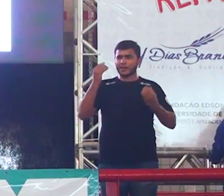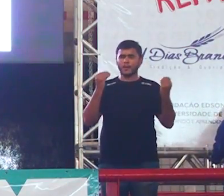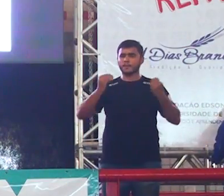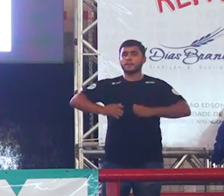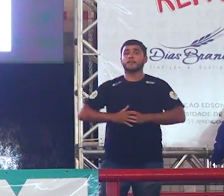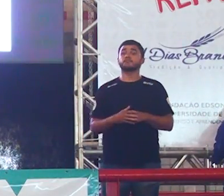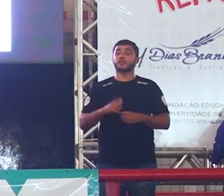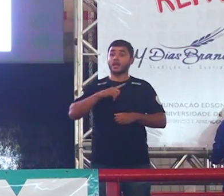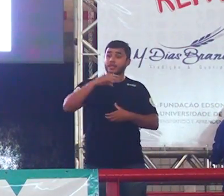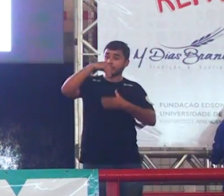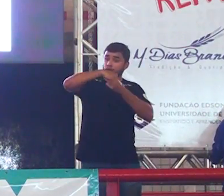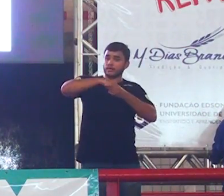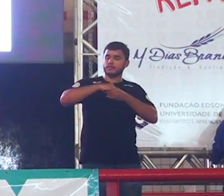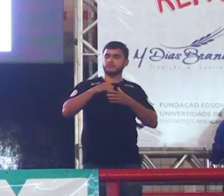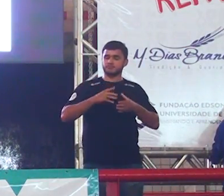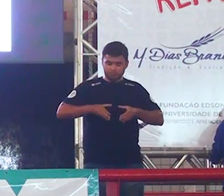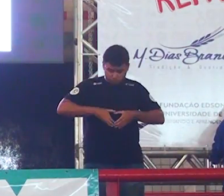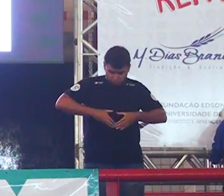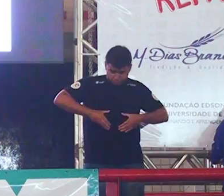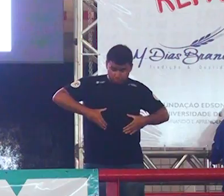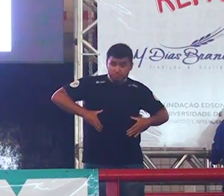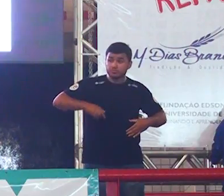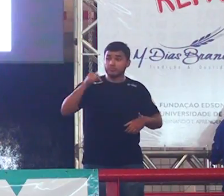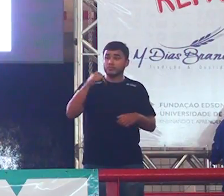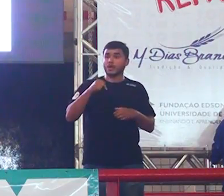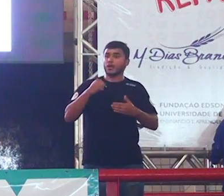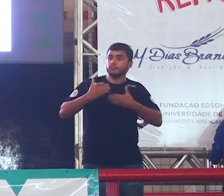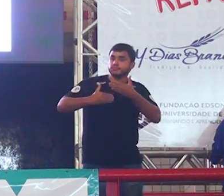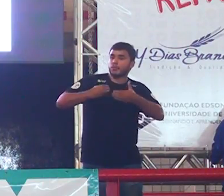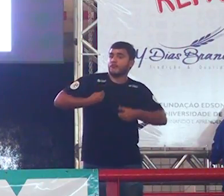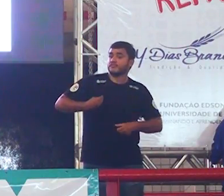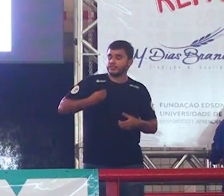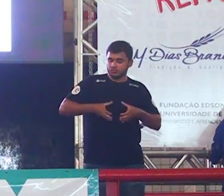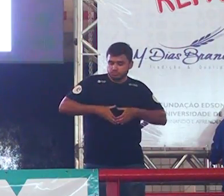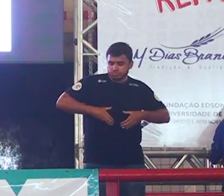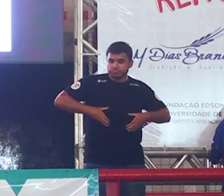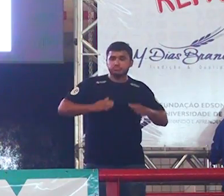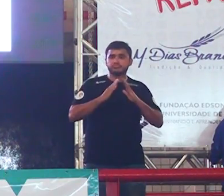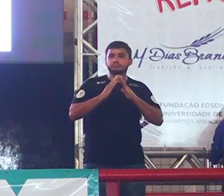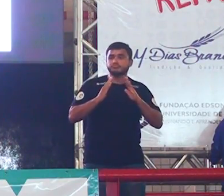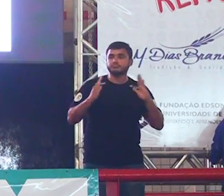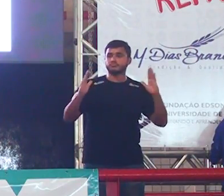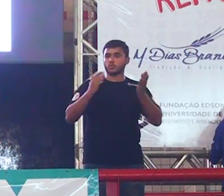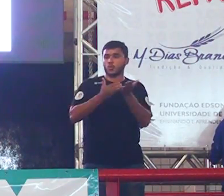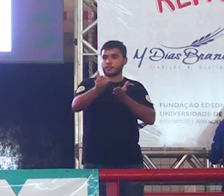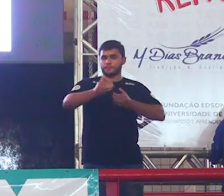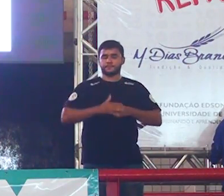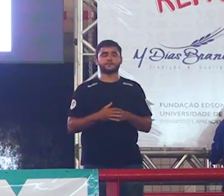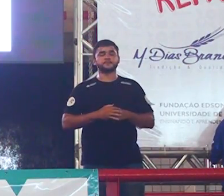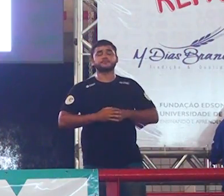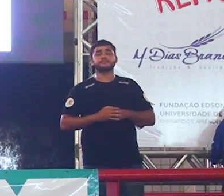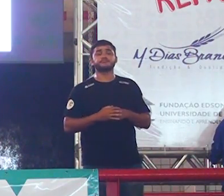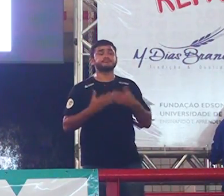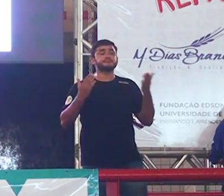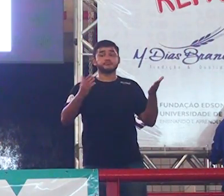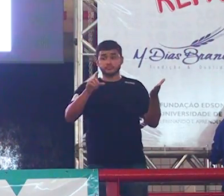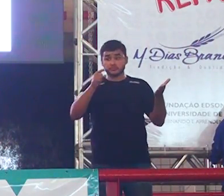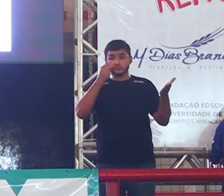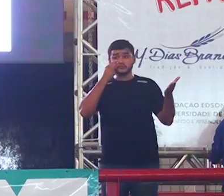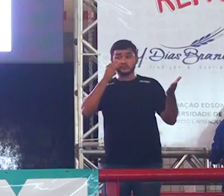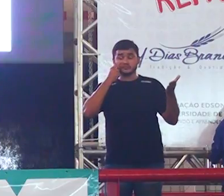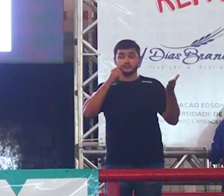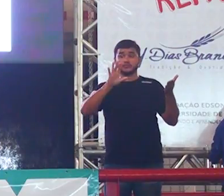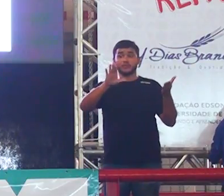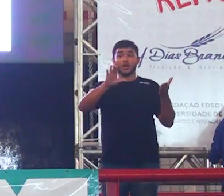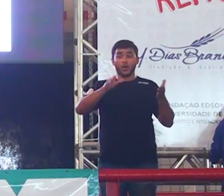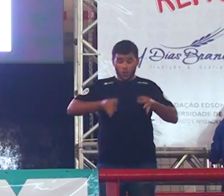quê? Para abrigar a estrutura fecundada e gerar uma nova vida. A título de curiosidade, o útero